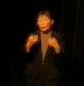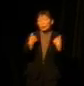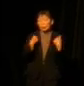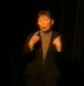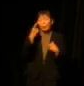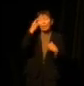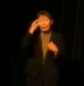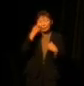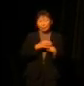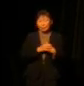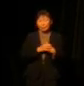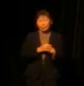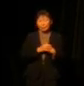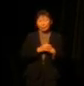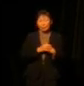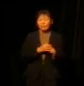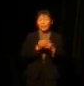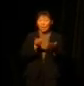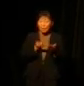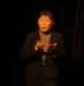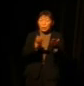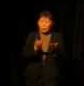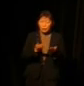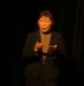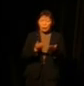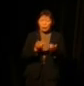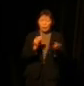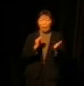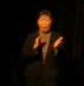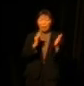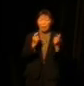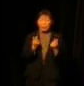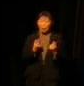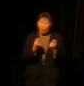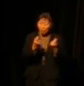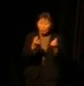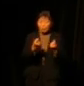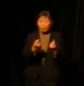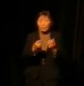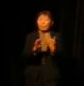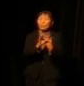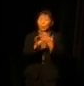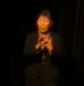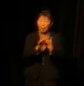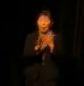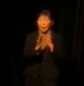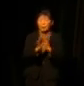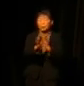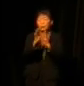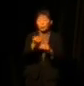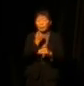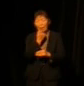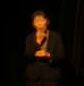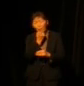とは地震で屋根の瓦がね、壊れちゃってね、順番待ちで大変ね、もう1年くらい